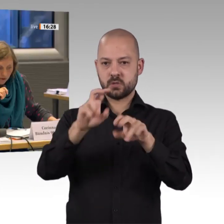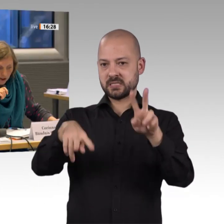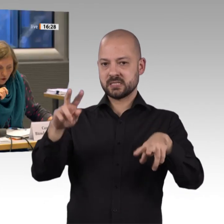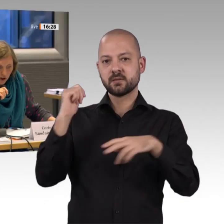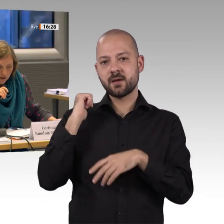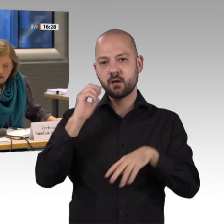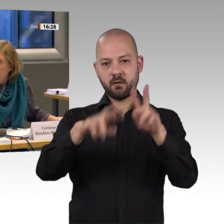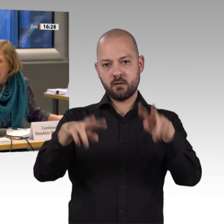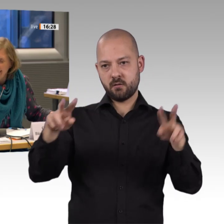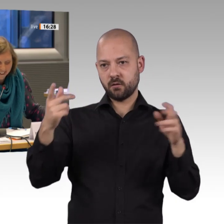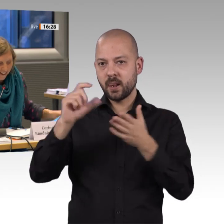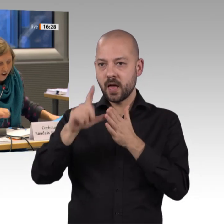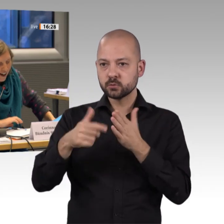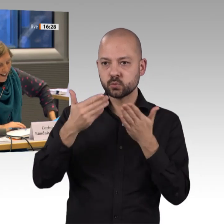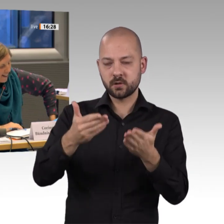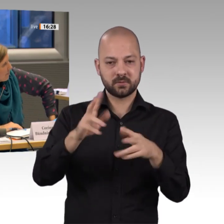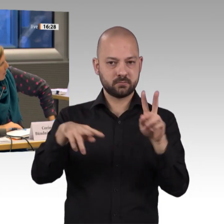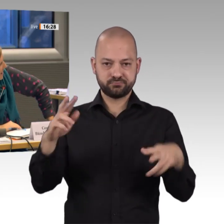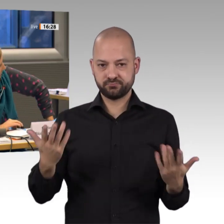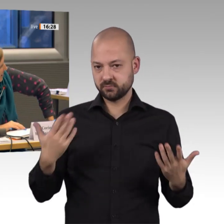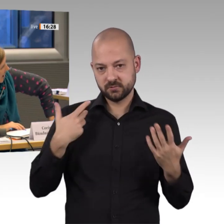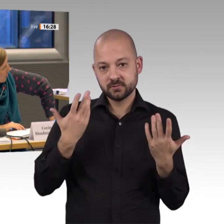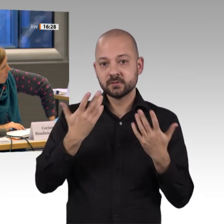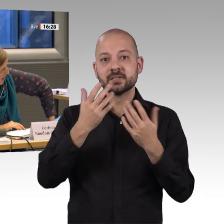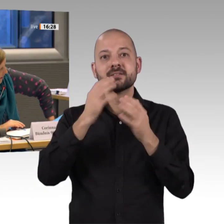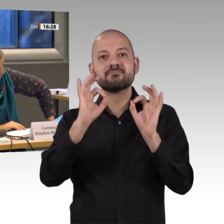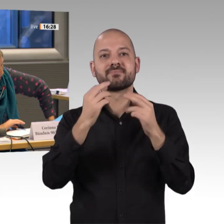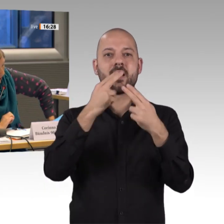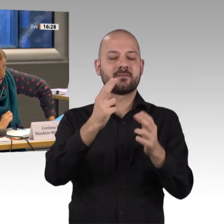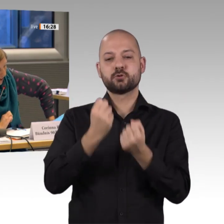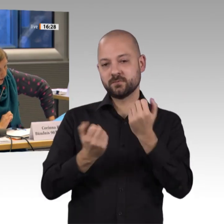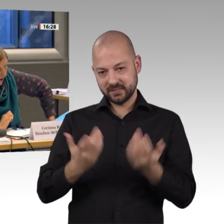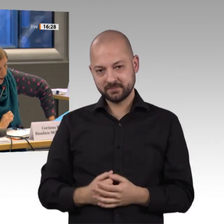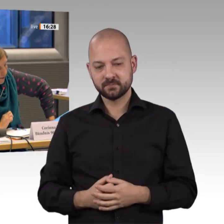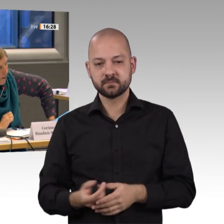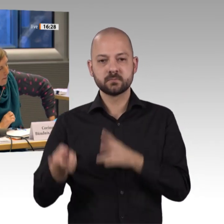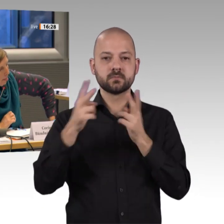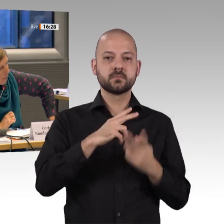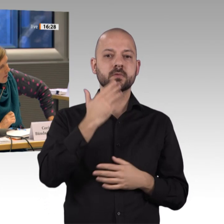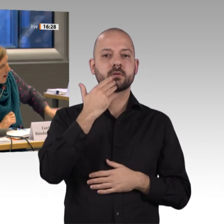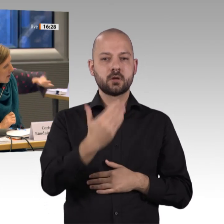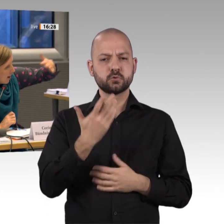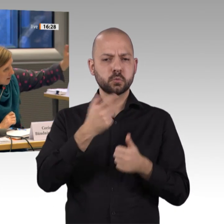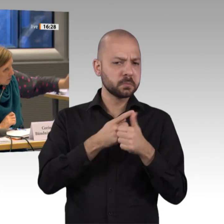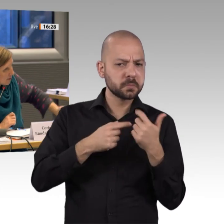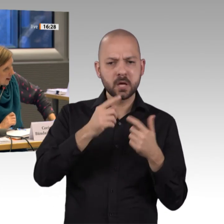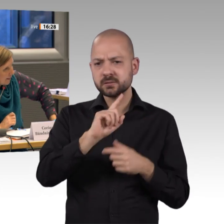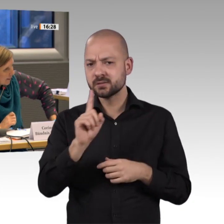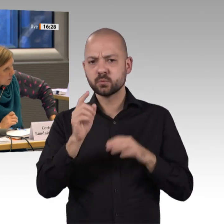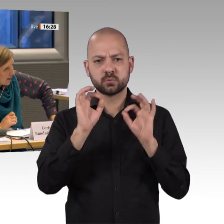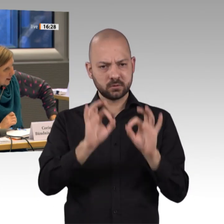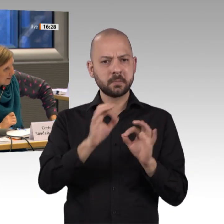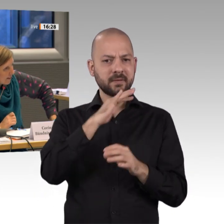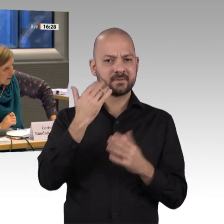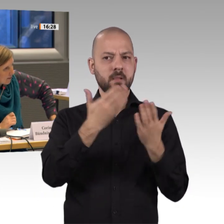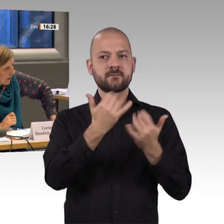schnell. Genau. Würde ich gerne an Frau Bessenich vielleicht stellen, die Frage. Und zwar, wir alle sind uns,